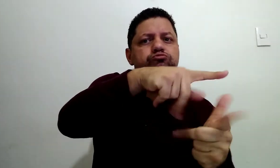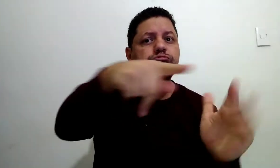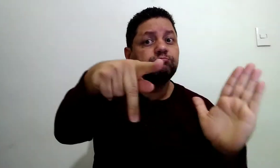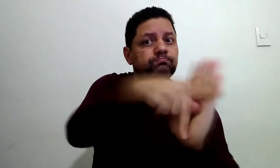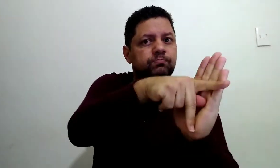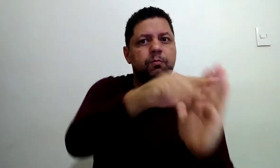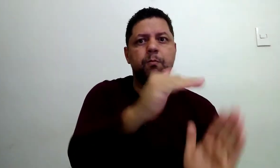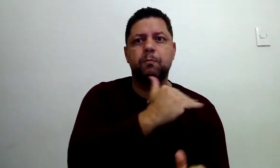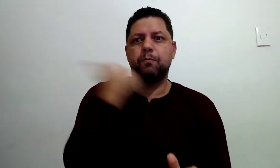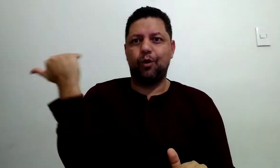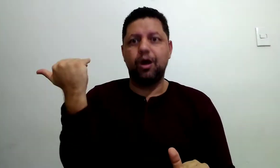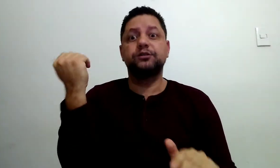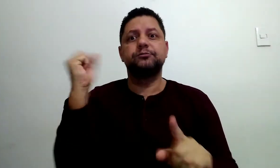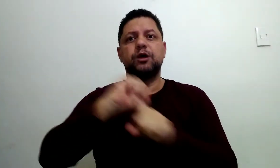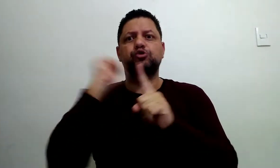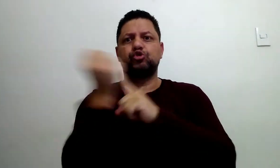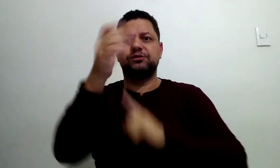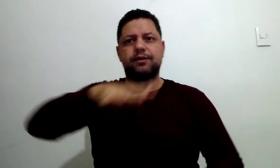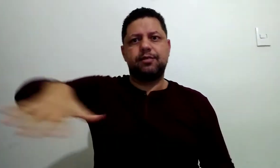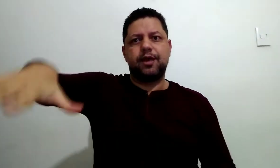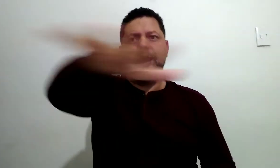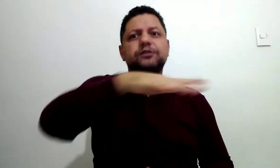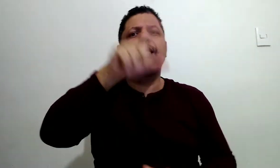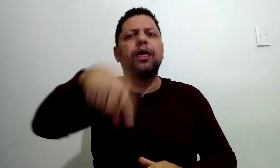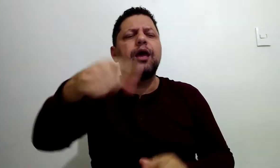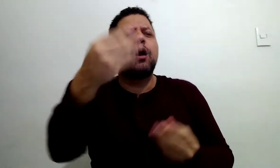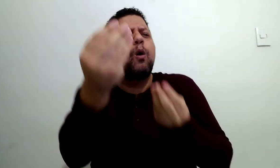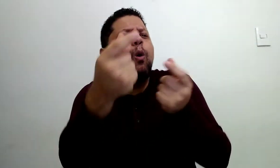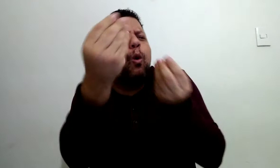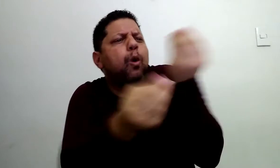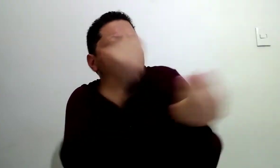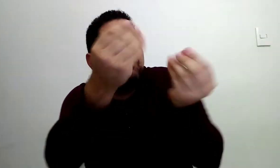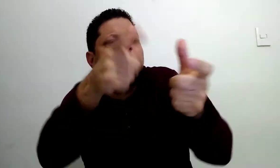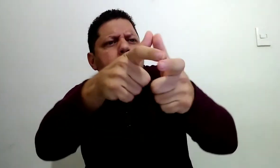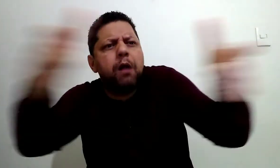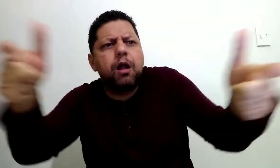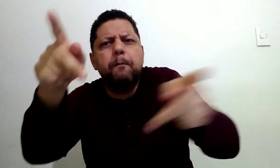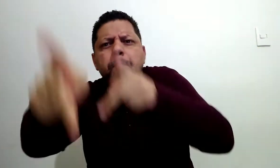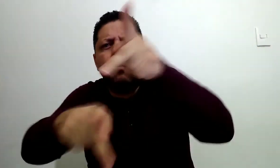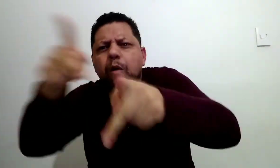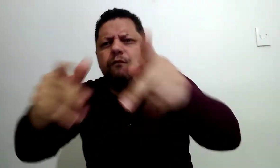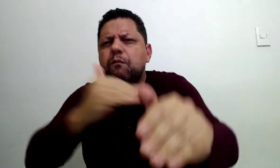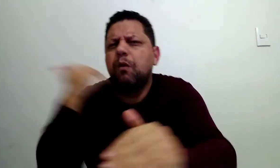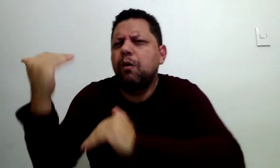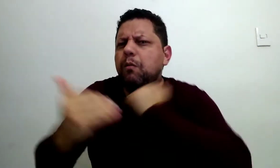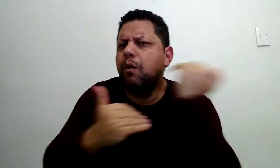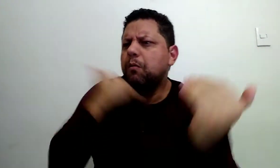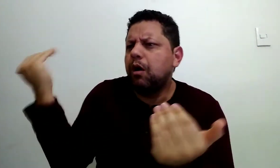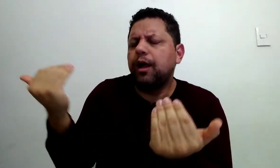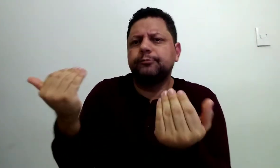Ele fez um trabalho de estudo sobre o mundo das mortes na sociedade contemporânea,